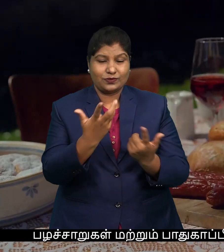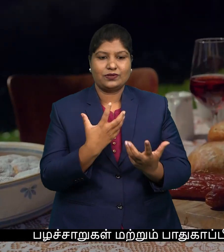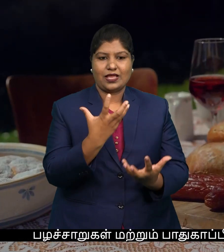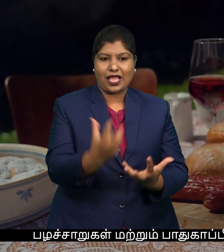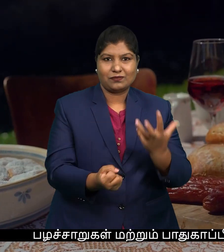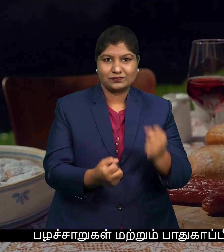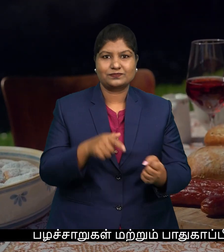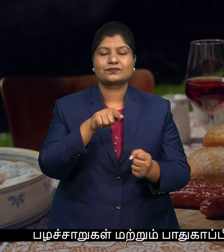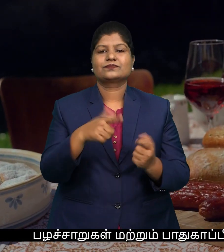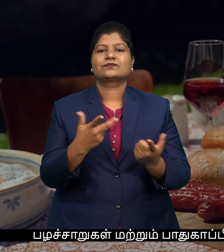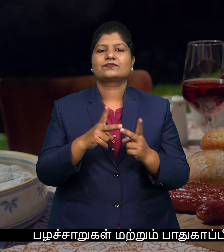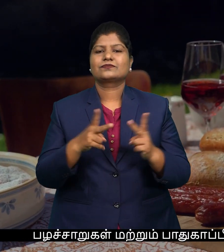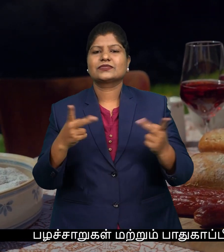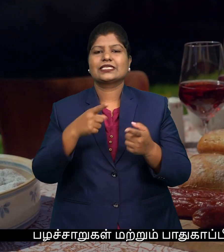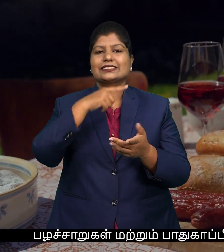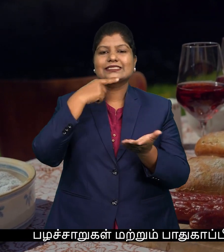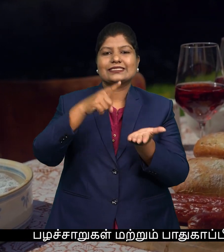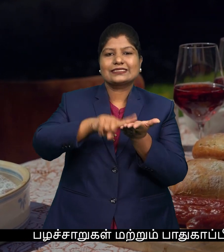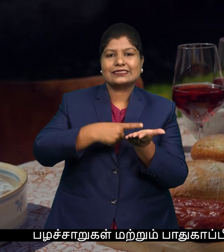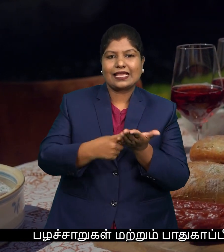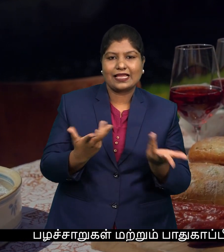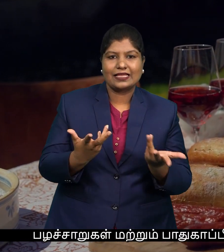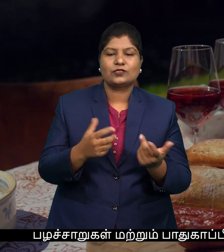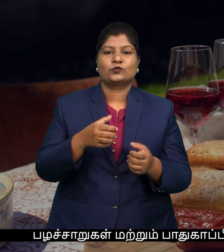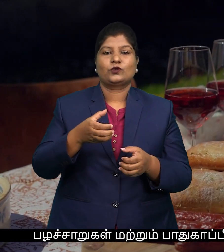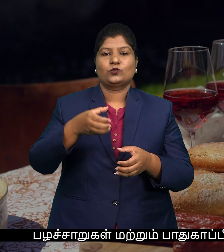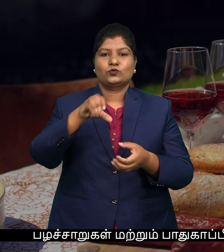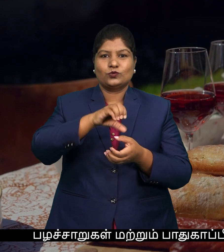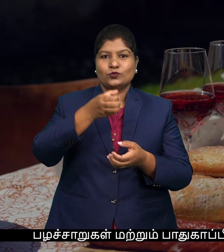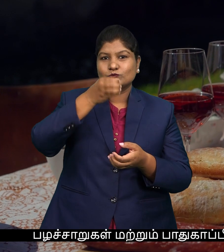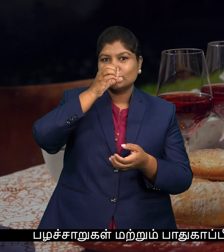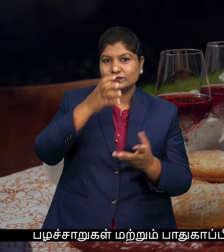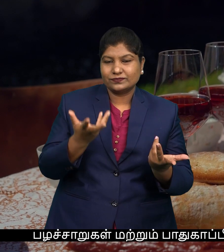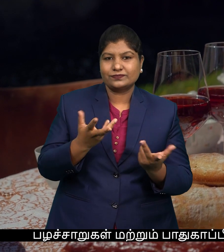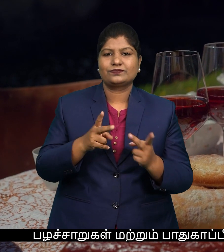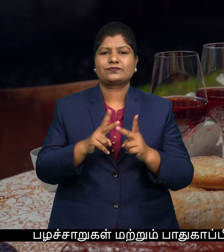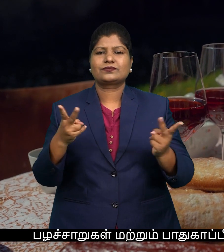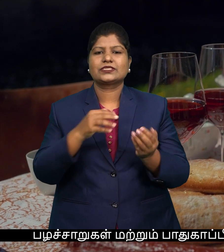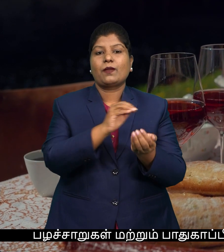பழச்சாறுகள் மற்றும் பாதுகாப்பிற்காக அறுவடை செய்யப்படுகிறது.